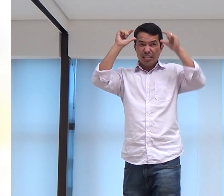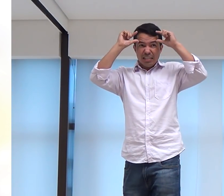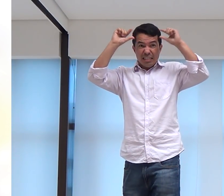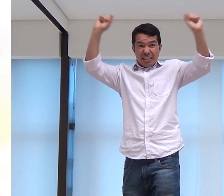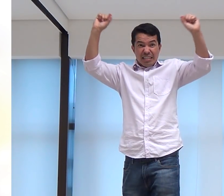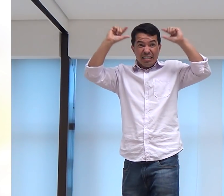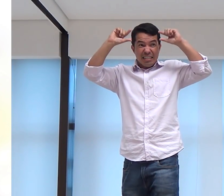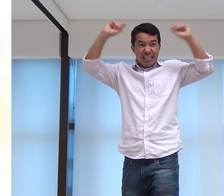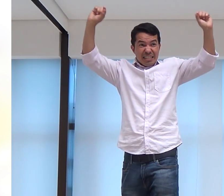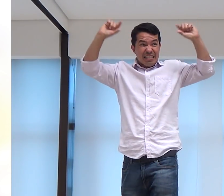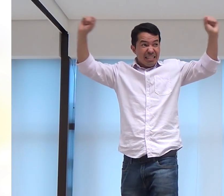10 chifres.